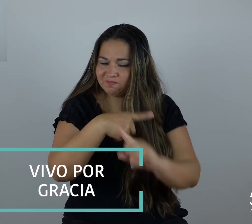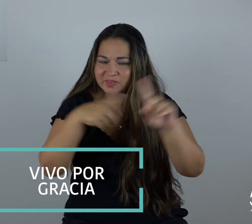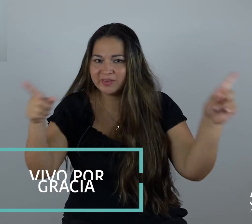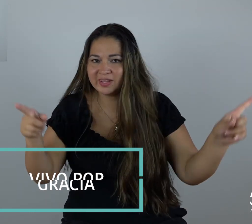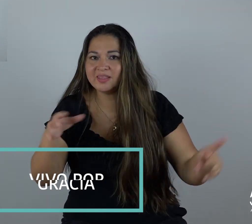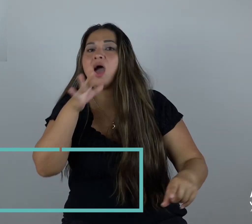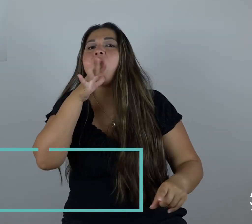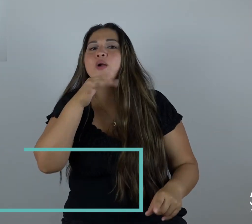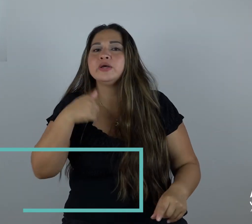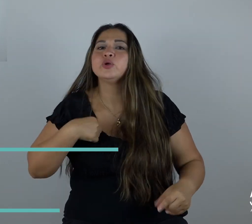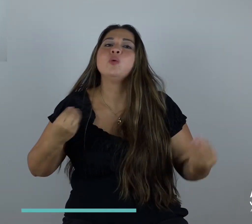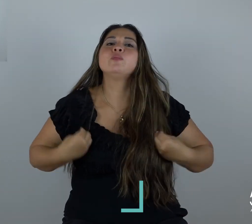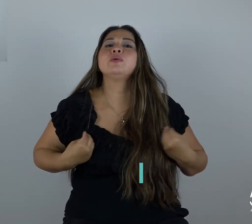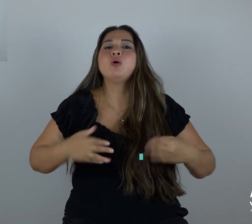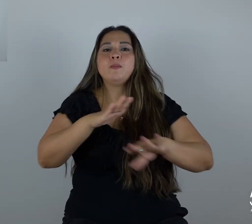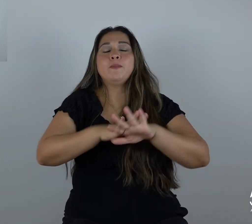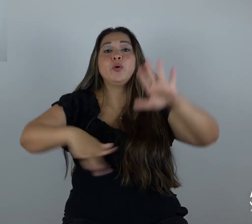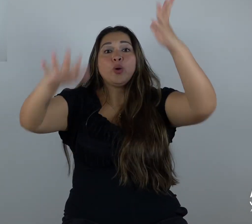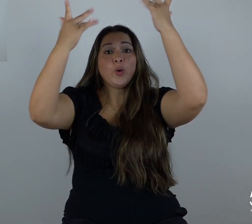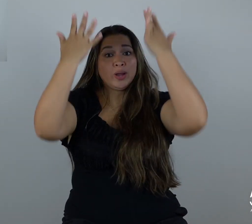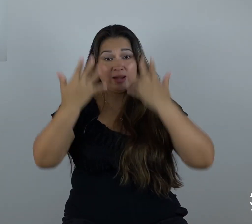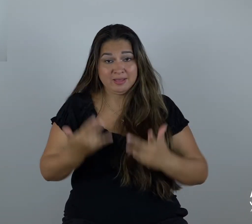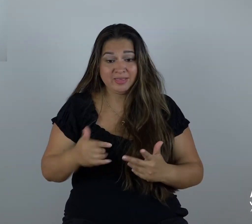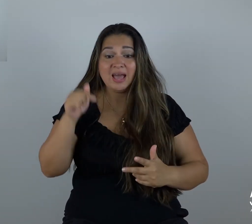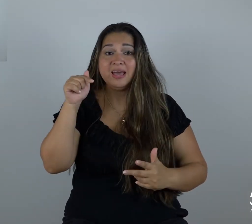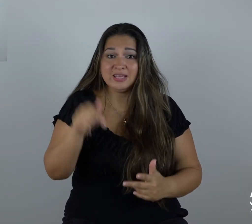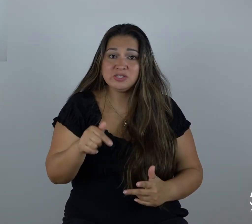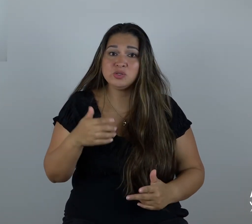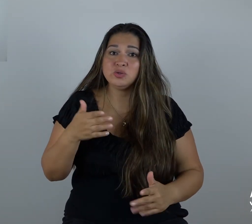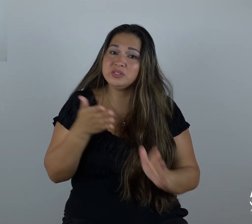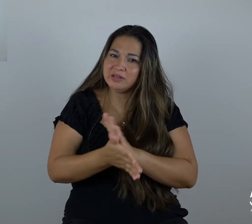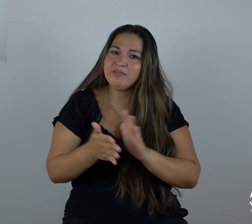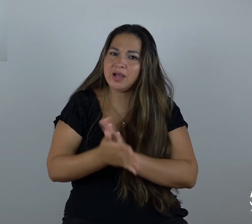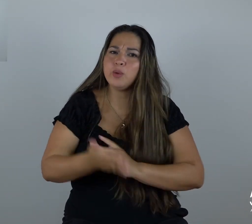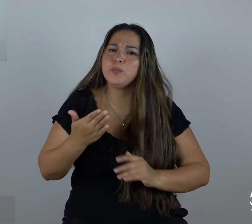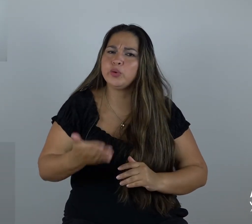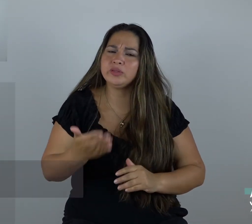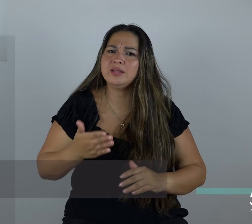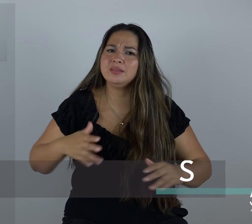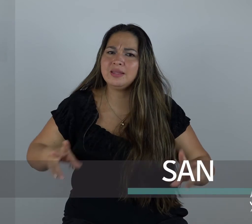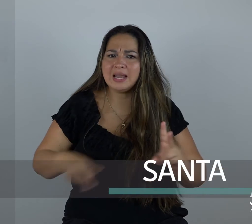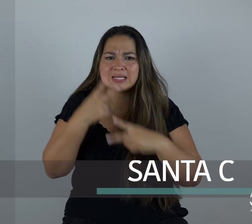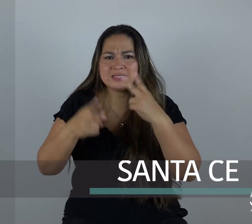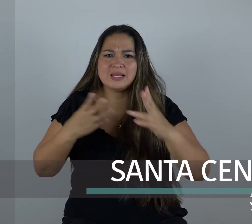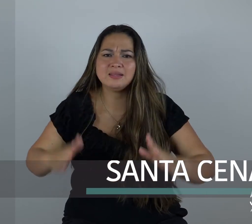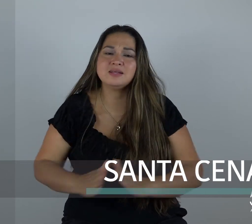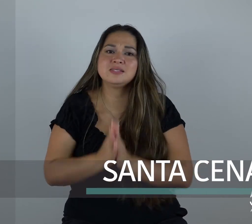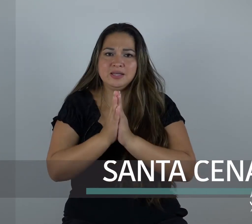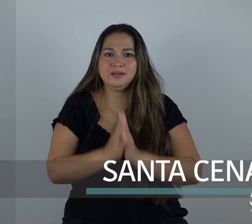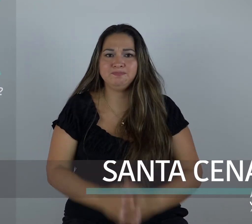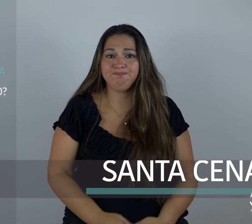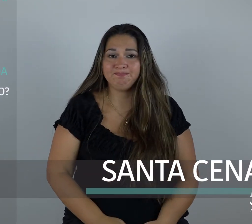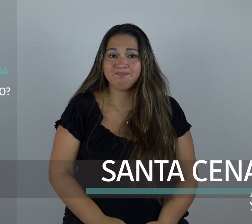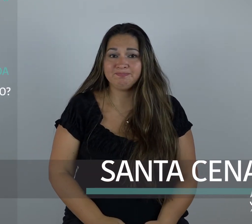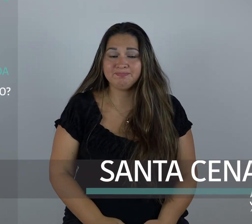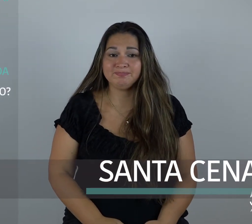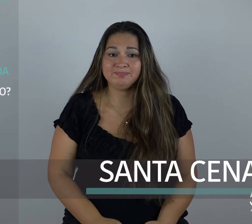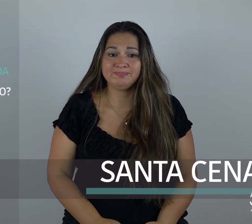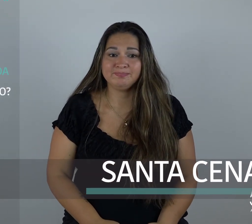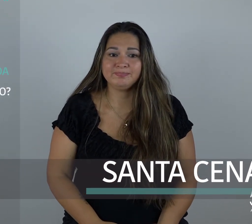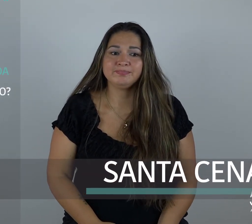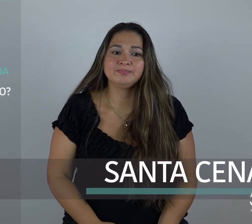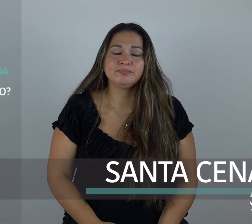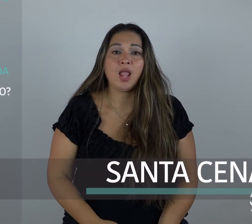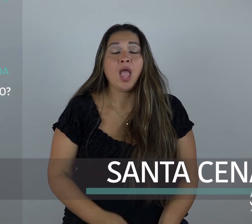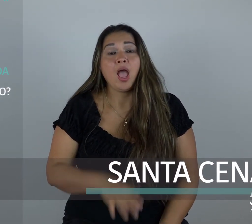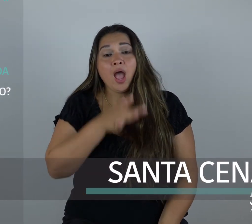que para mí tiene lo que es la cena del Señor. ¿Y cuál es el valor añadido? Ya sabéis que